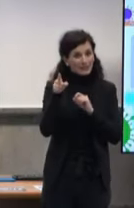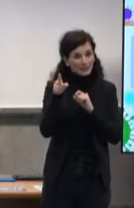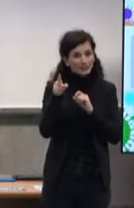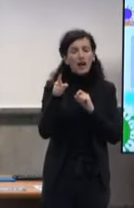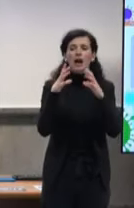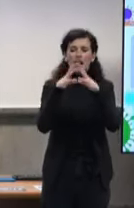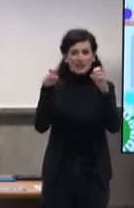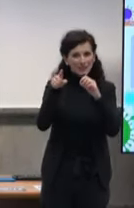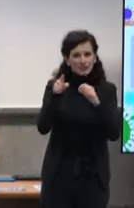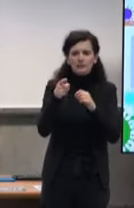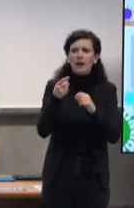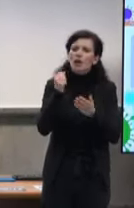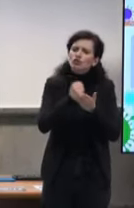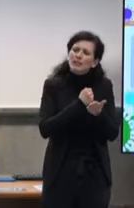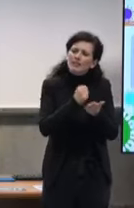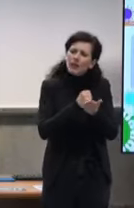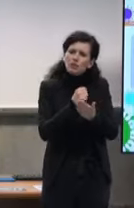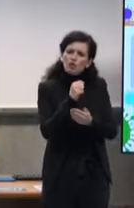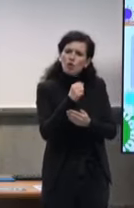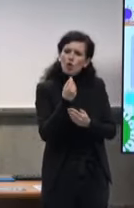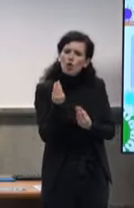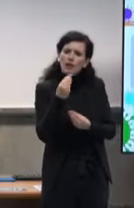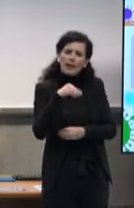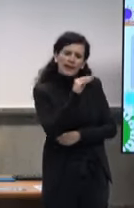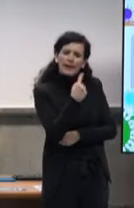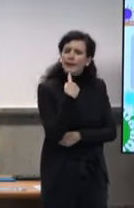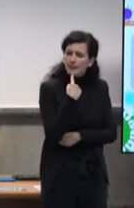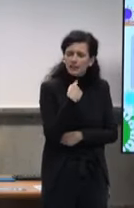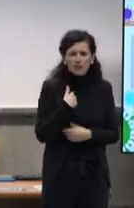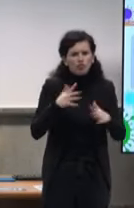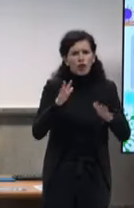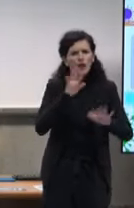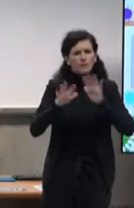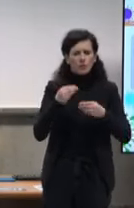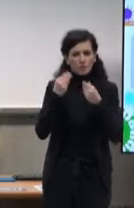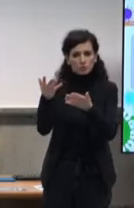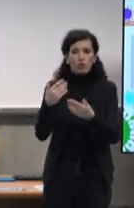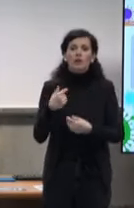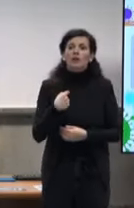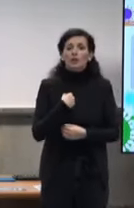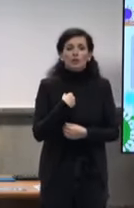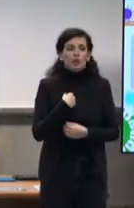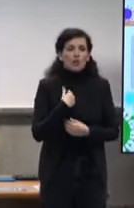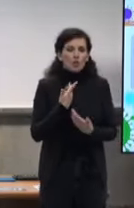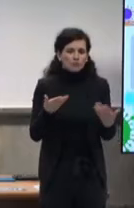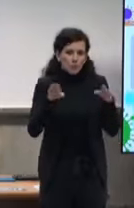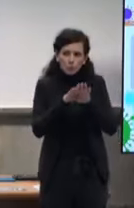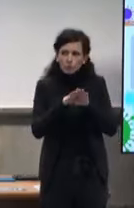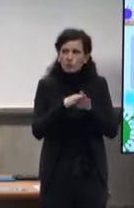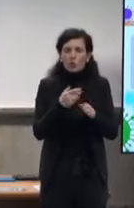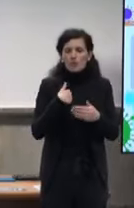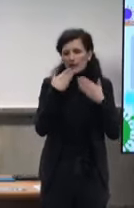ottenere queste certificazioni chiudo ringraziando i nostri tecnici che stanno veramente lavorando